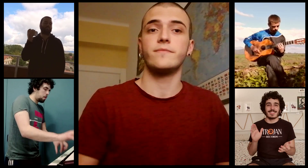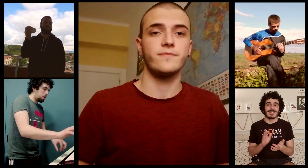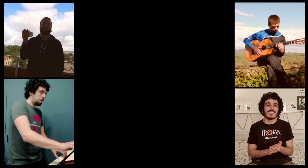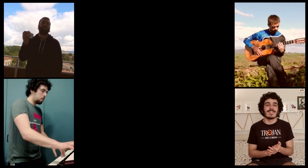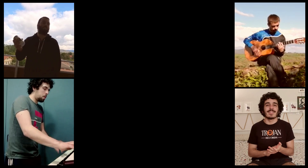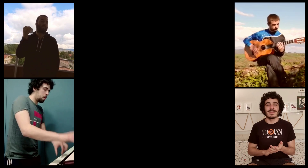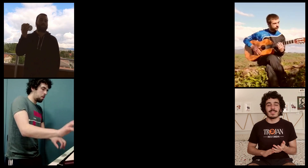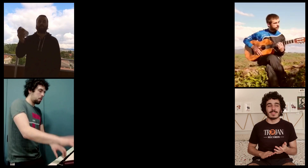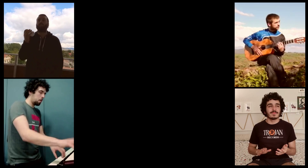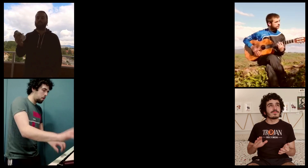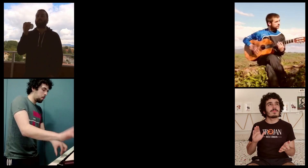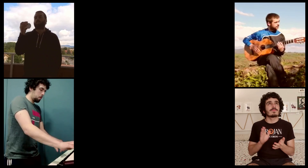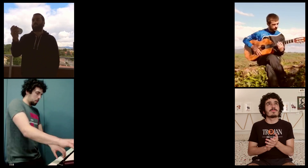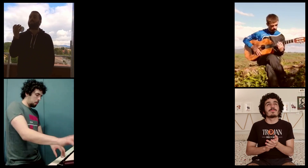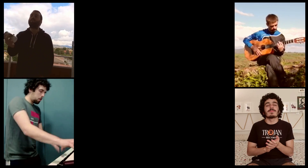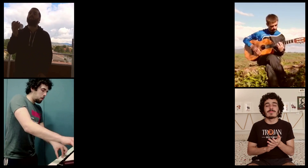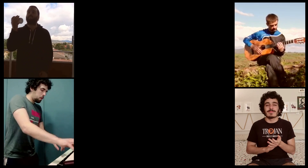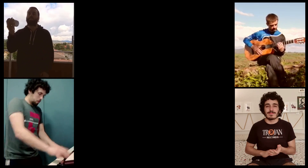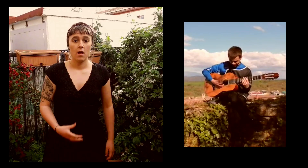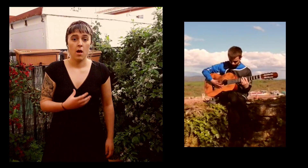ikusi.